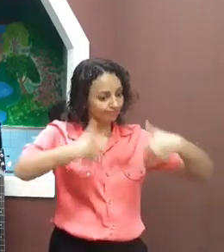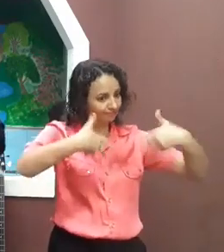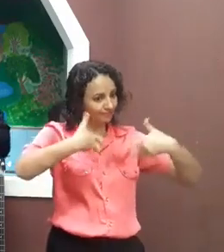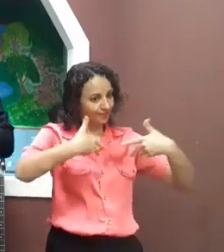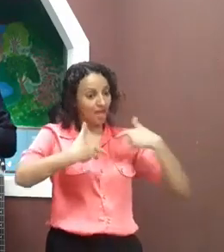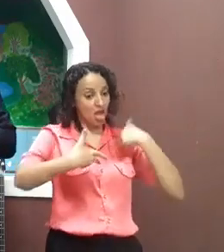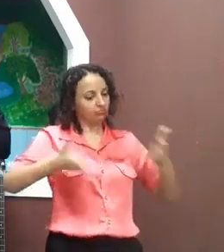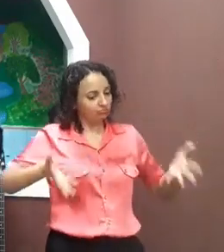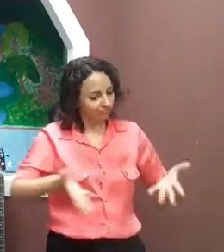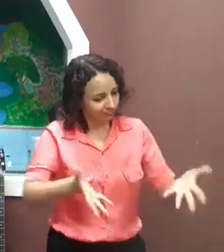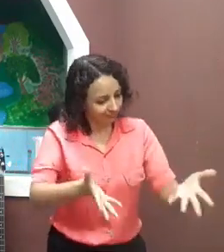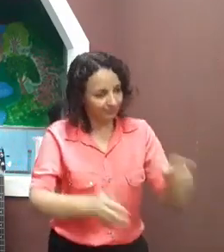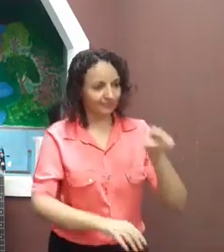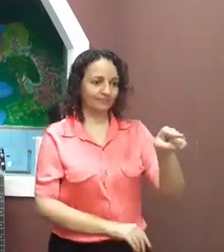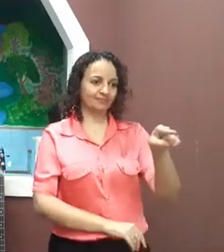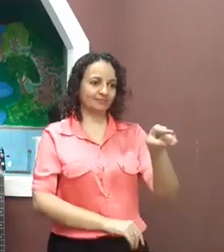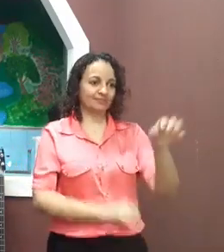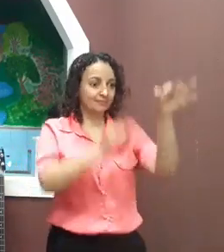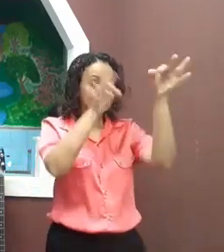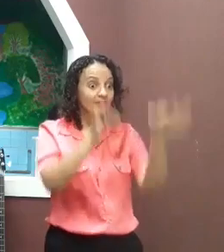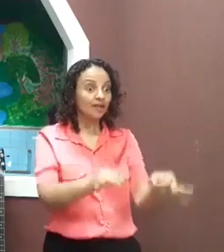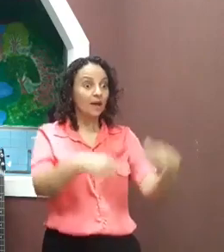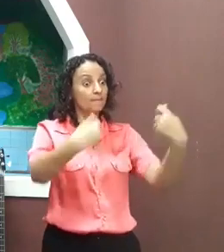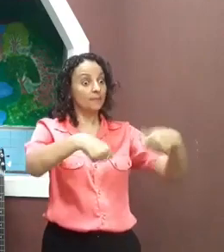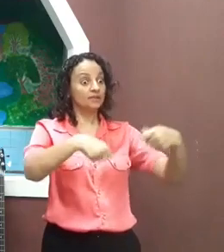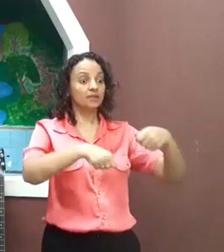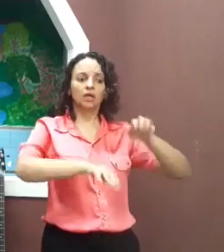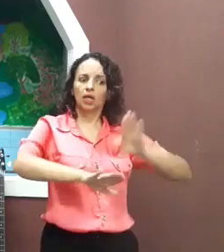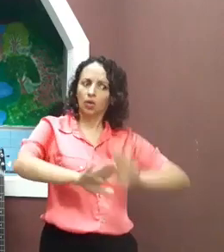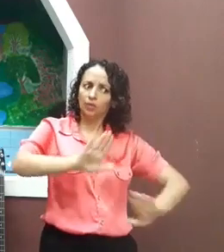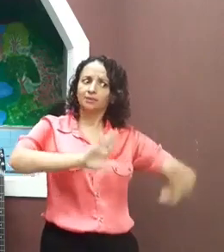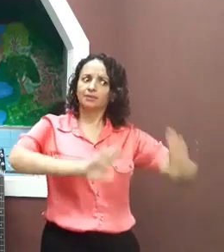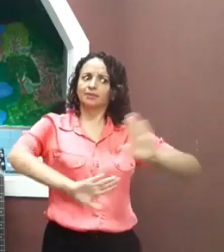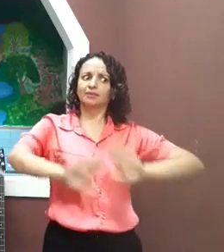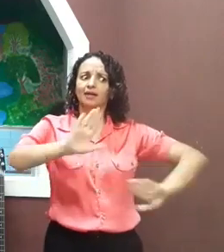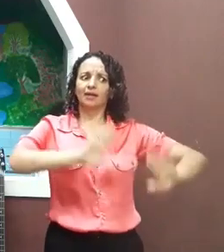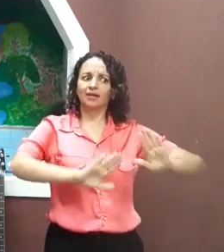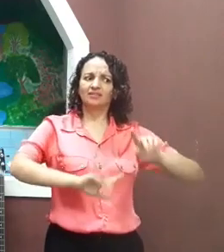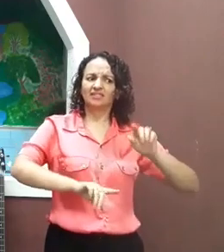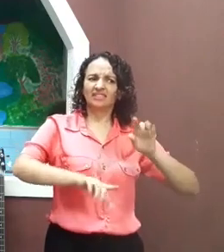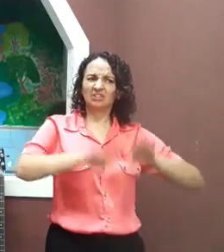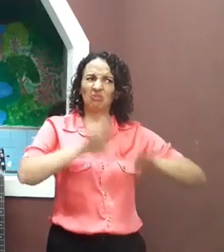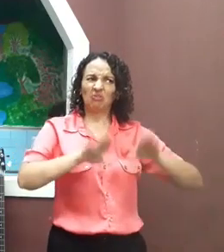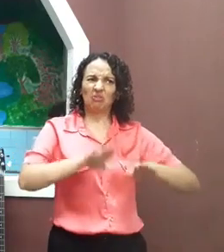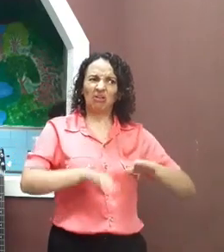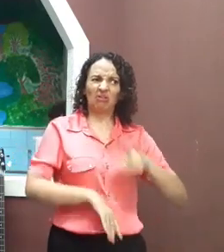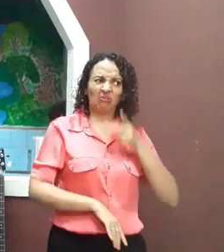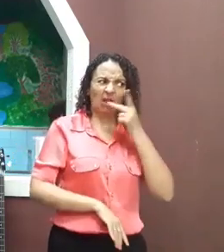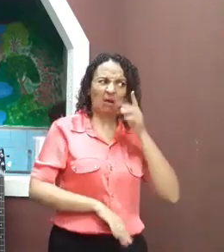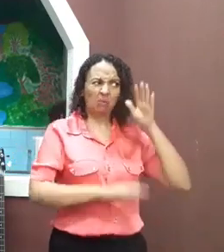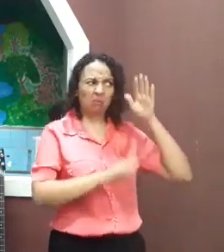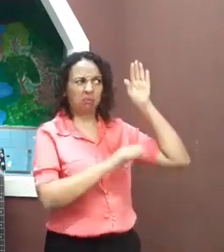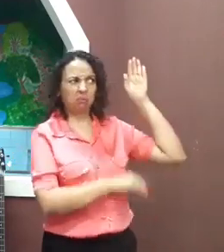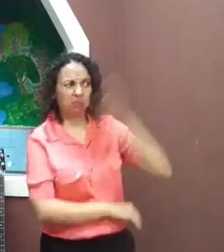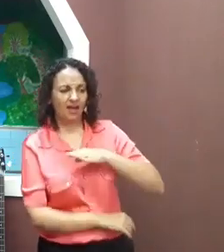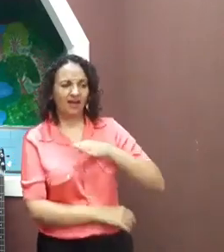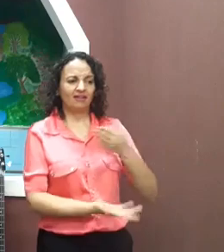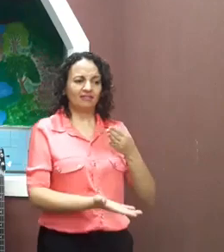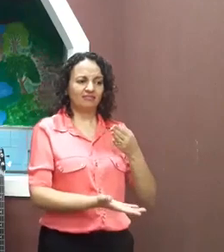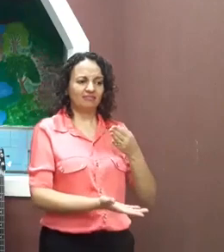nós devemos tomar cuidado com aquela fala negativa, com aquela fala de derrota. Não estou falando